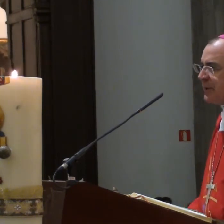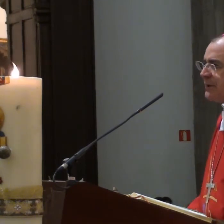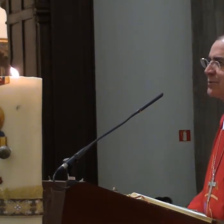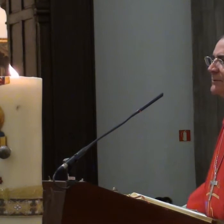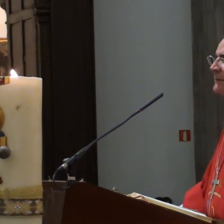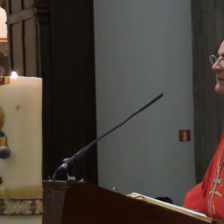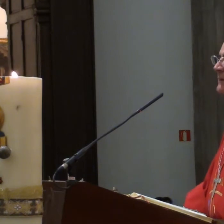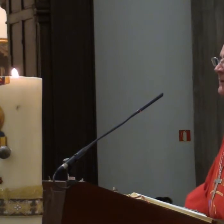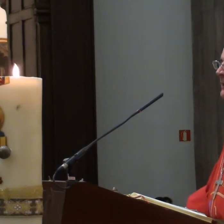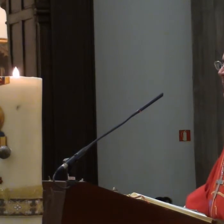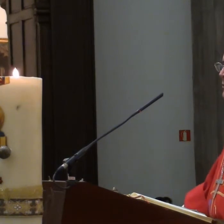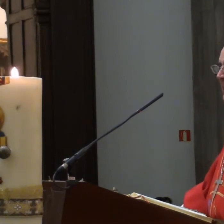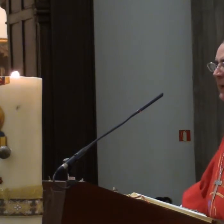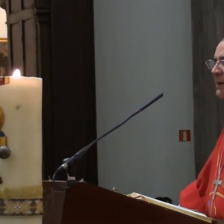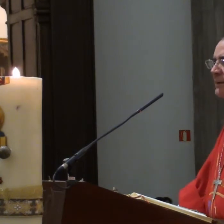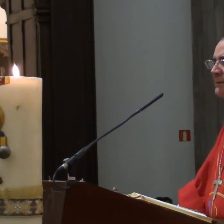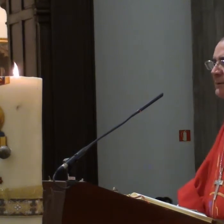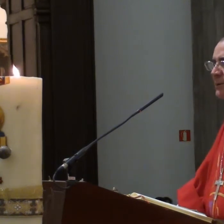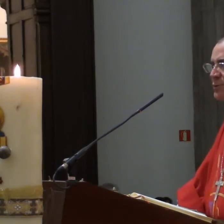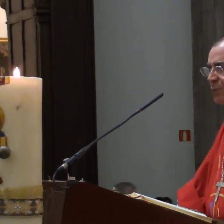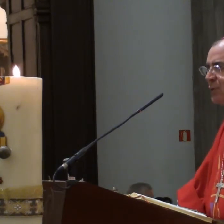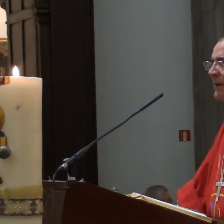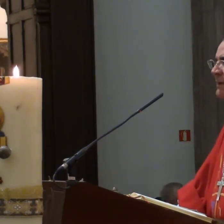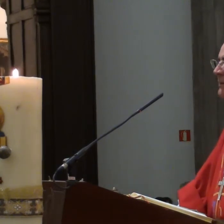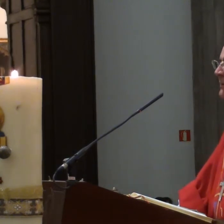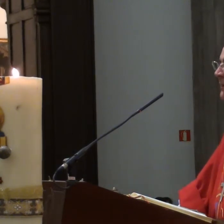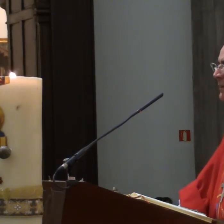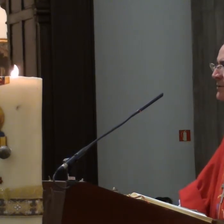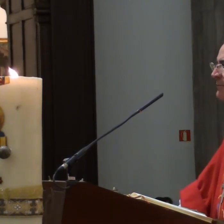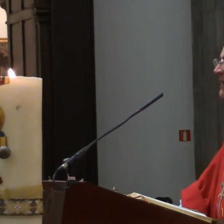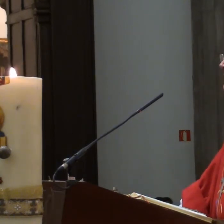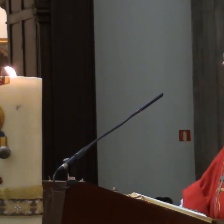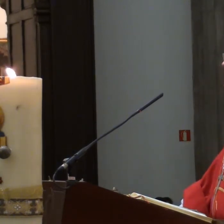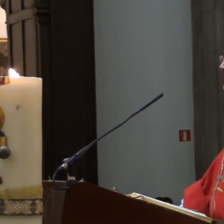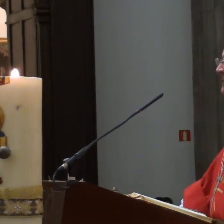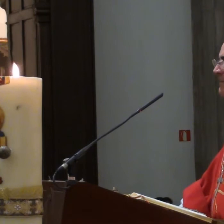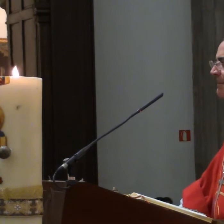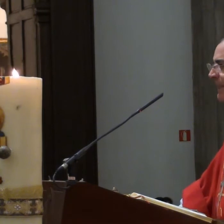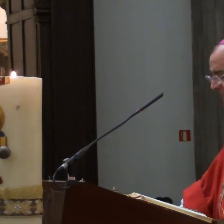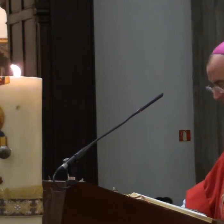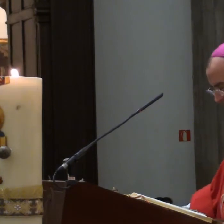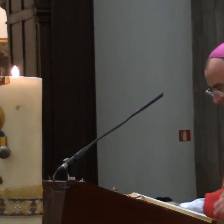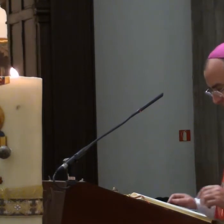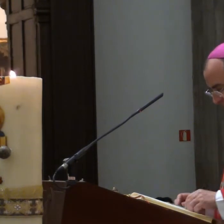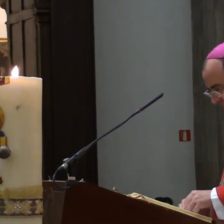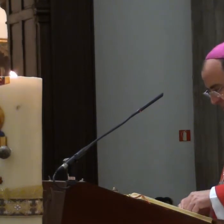es el espíritu que nos marca nos une y nos envía